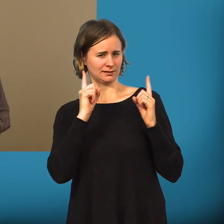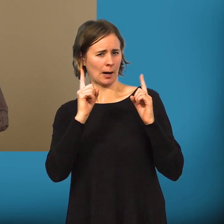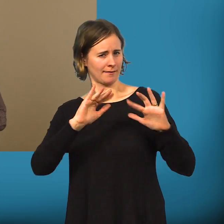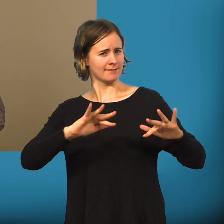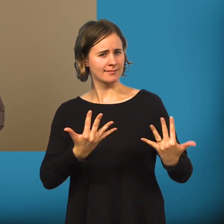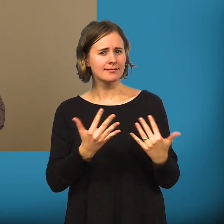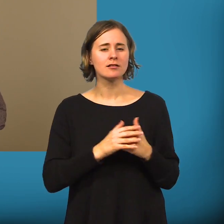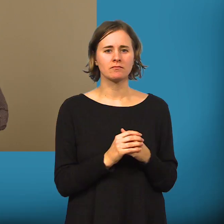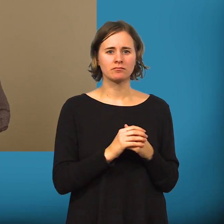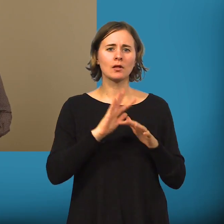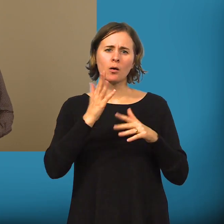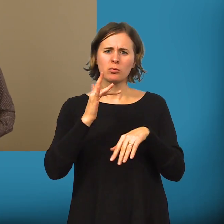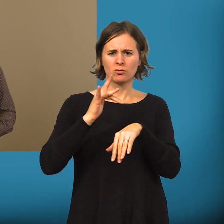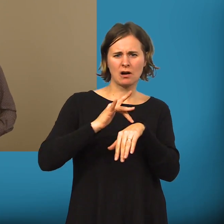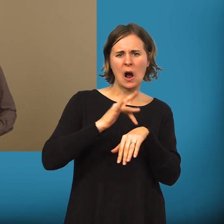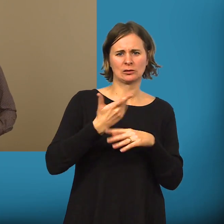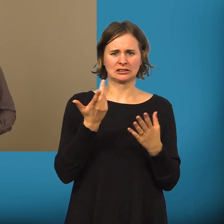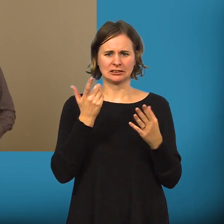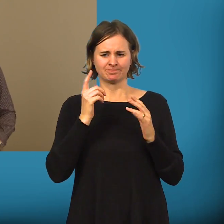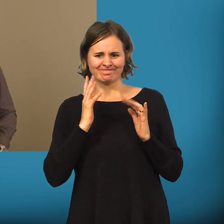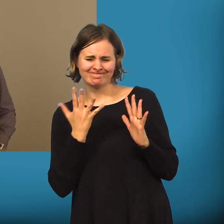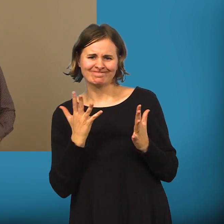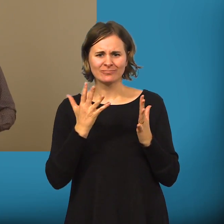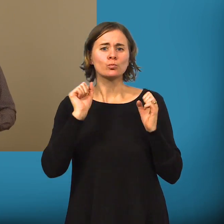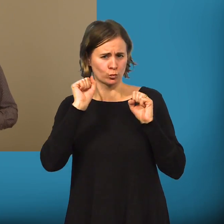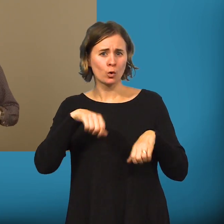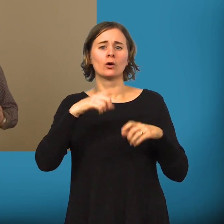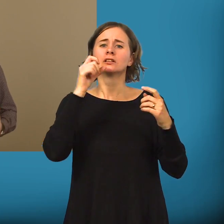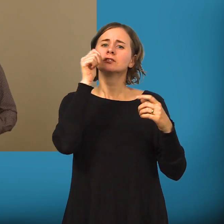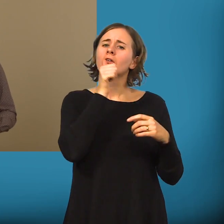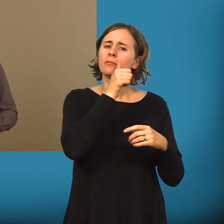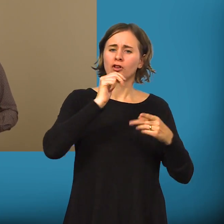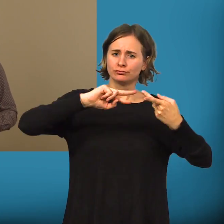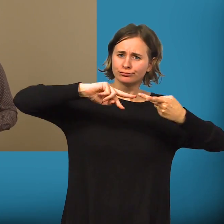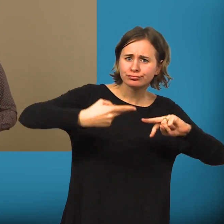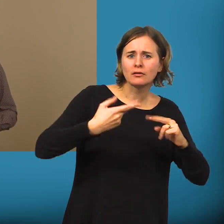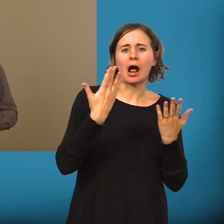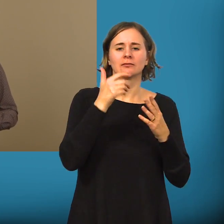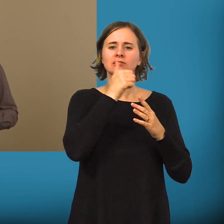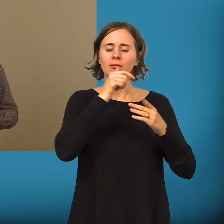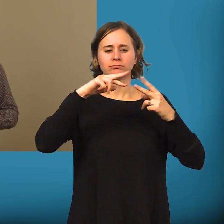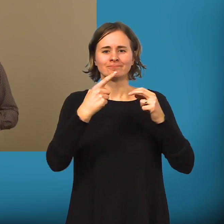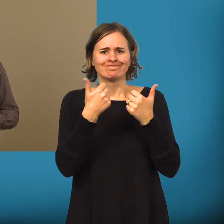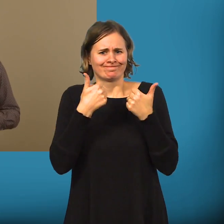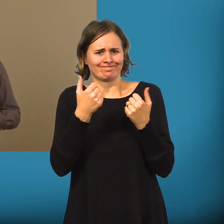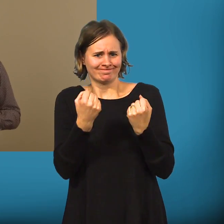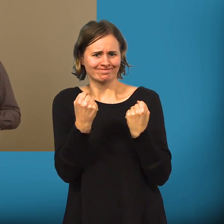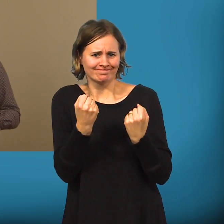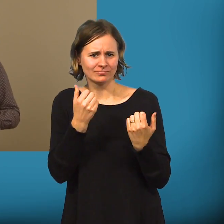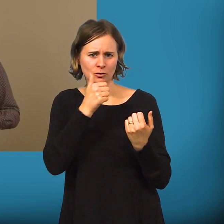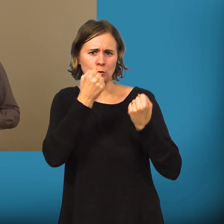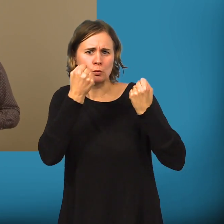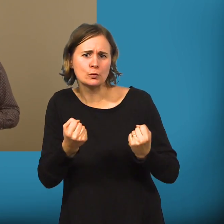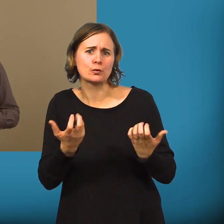su savo slaptažodžiais ir panašiais dalykais. Tą reikėtų padaryti. Supraskime, jeigu vienas